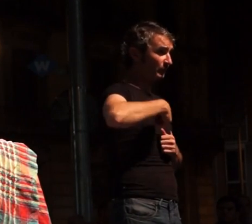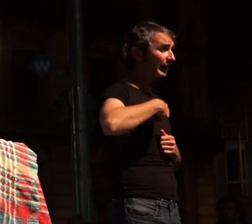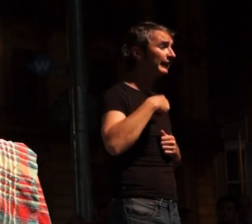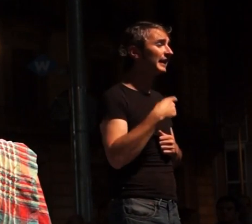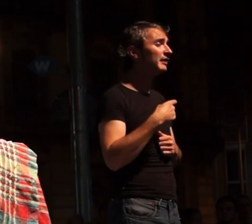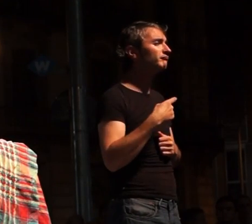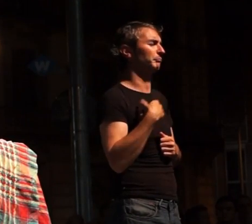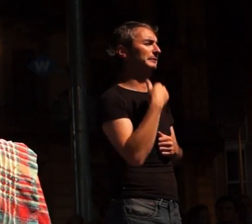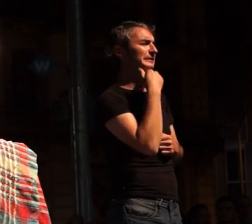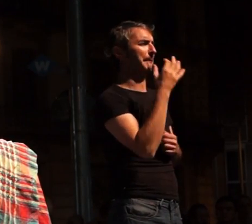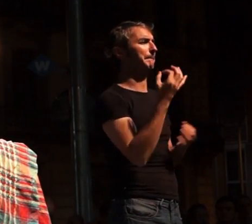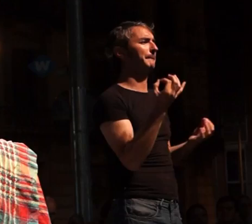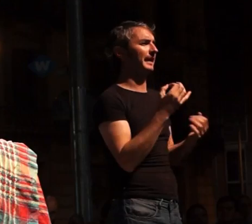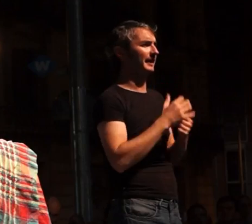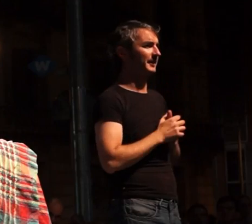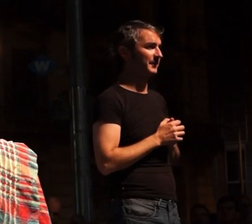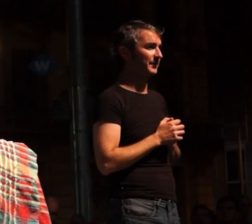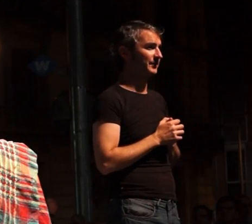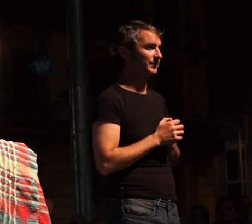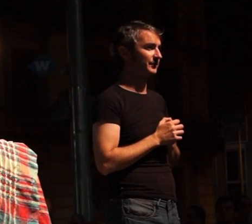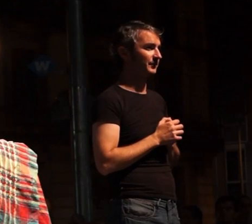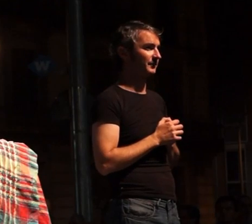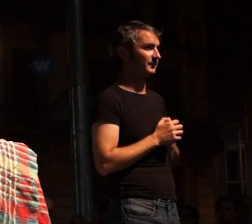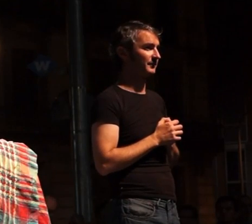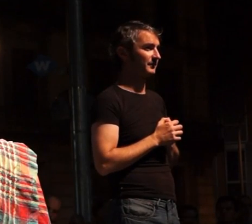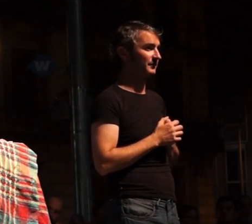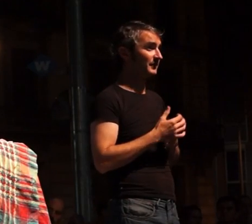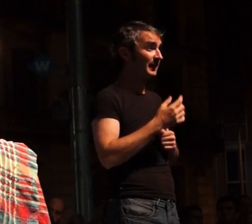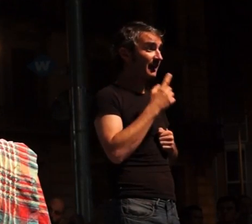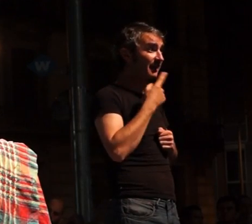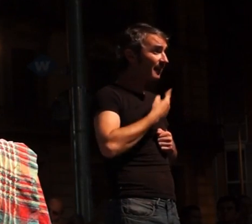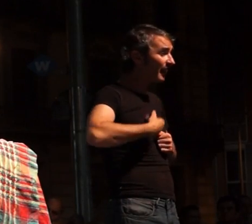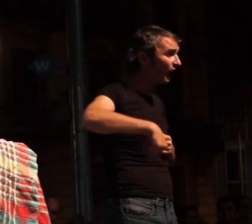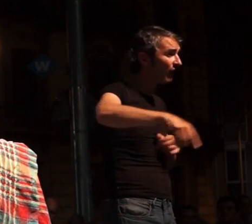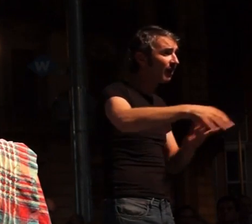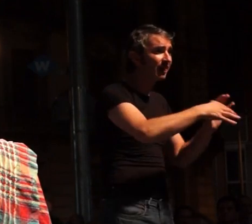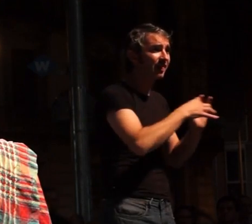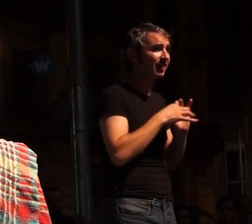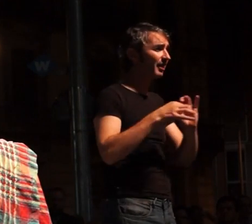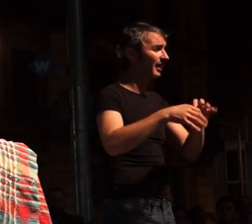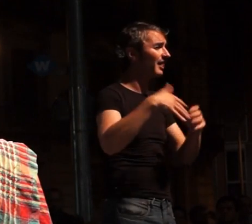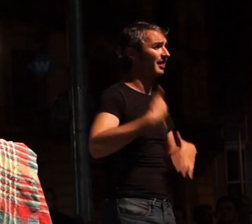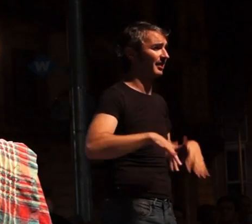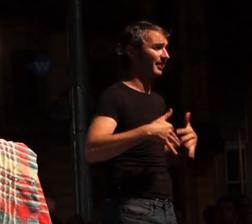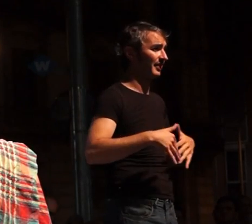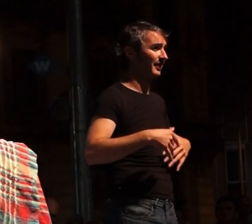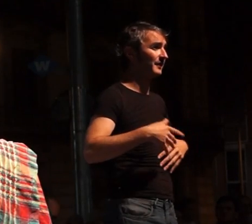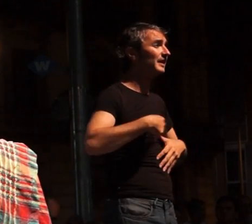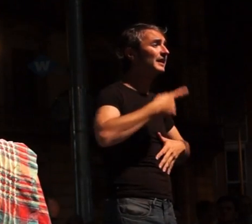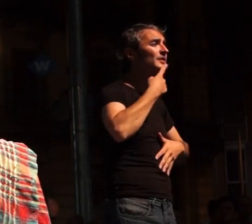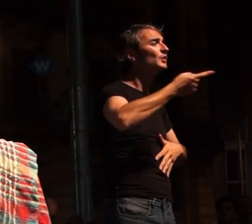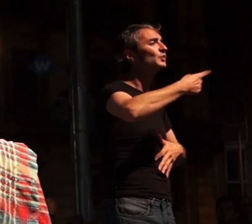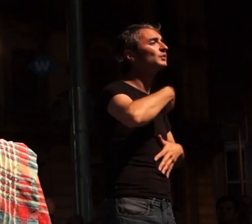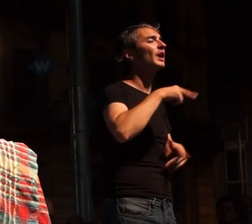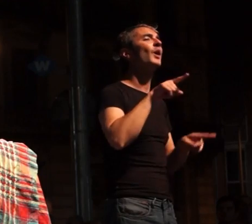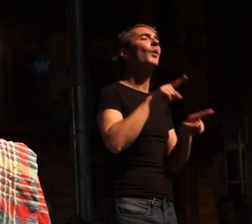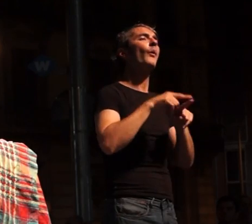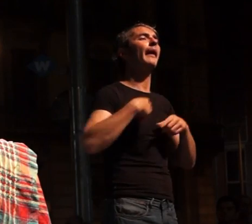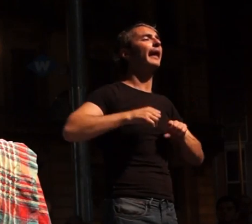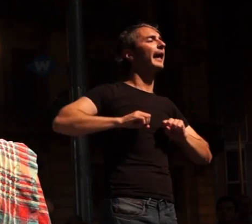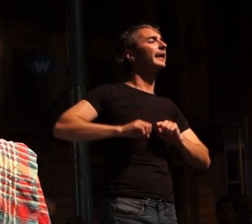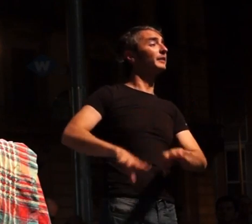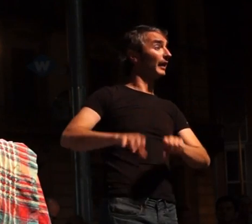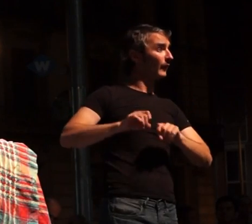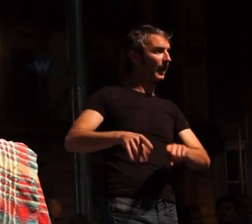la certesa que sense tot ens quedarem amb res. Sabem que les renúncies com a punt de partida